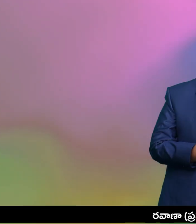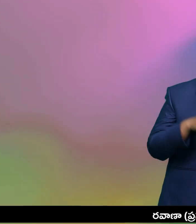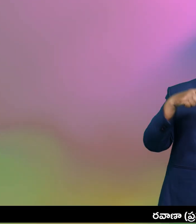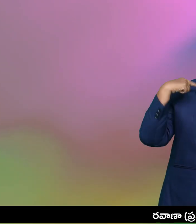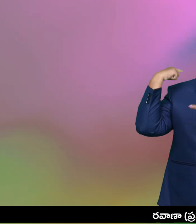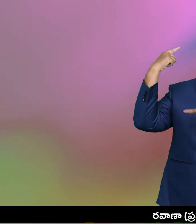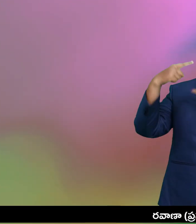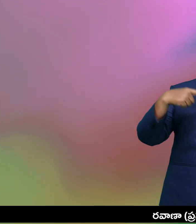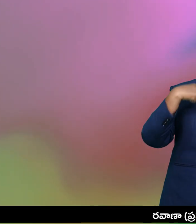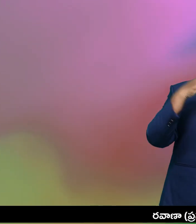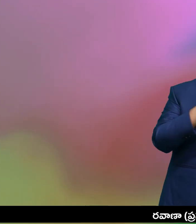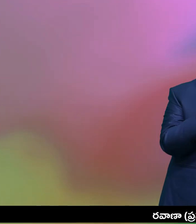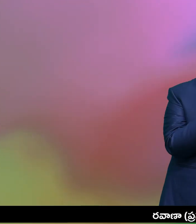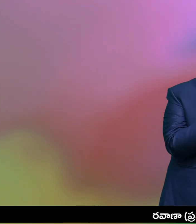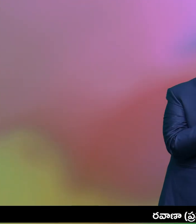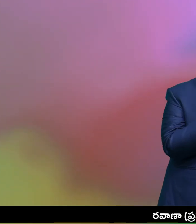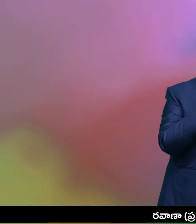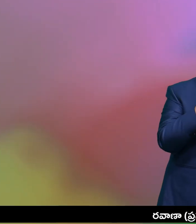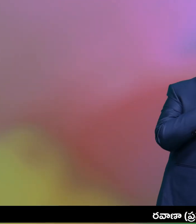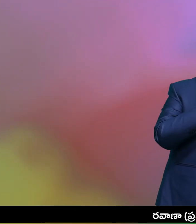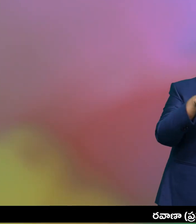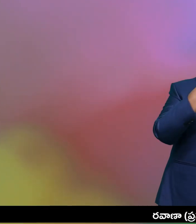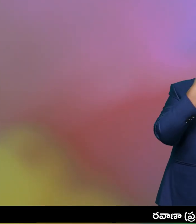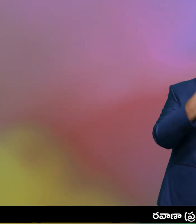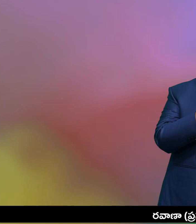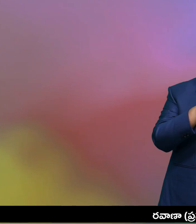రవాణా ప్రసరణ వ్యవస్థ యొక్క పరిణామం.